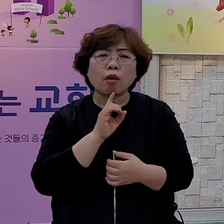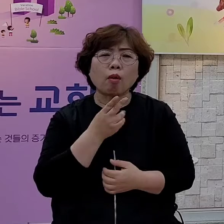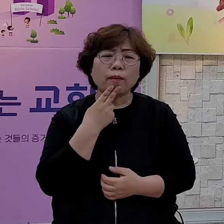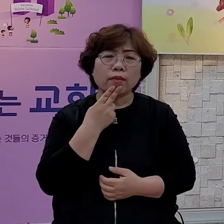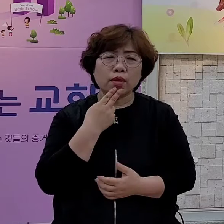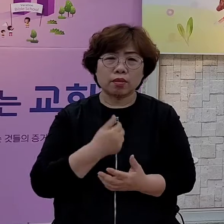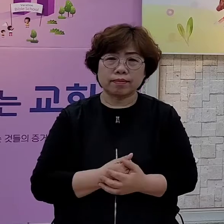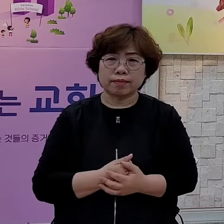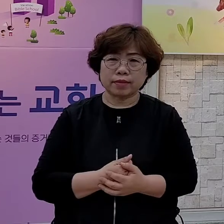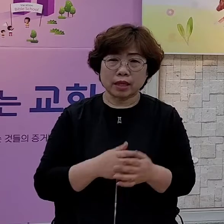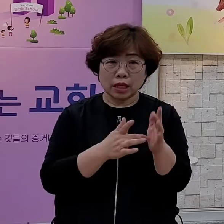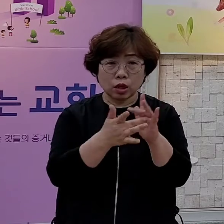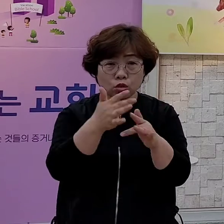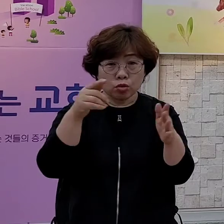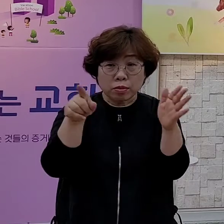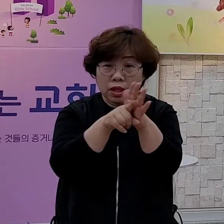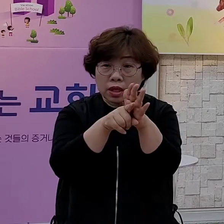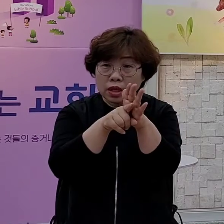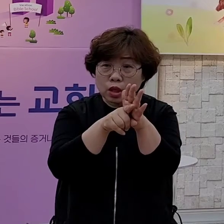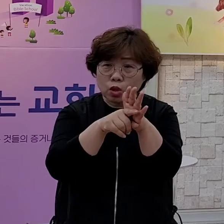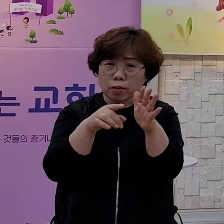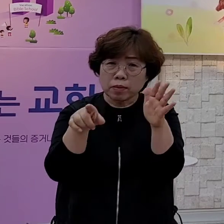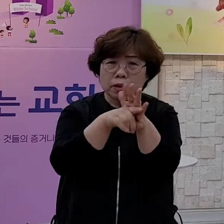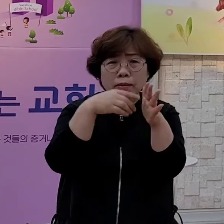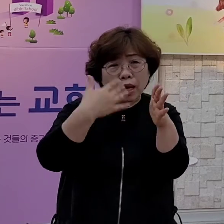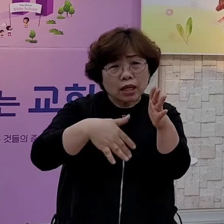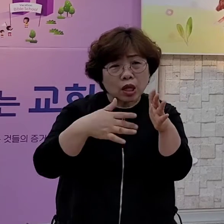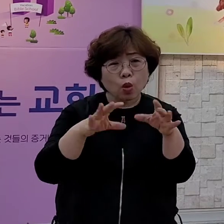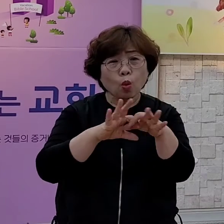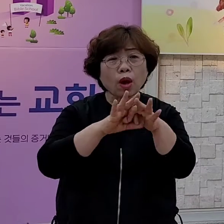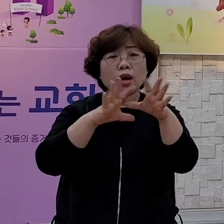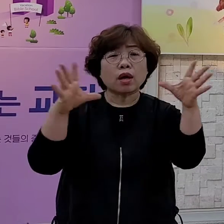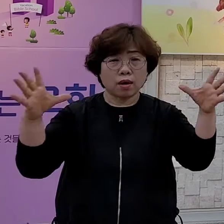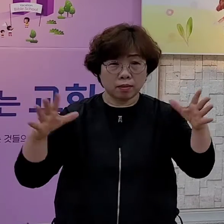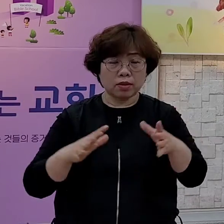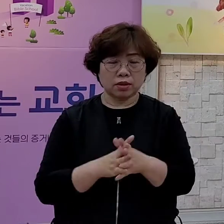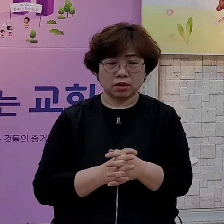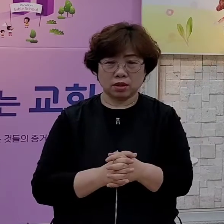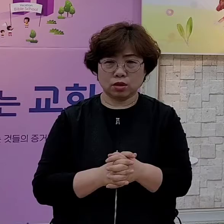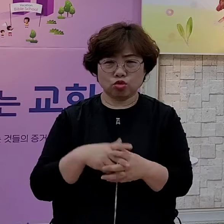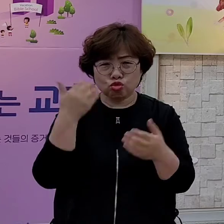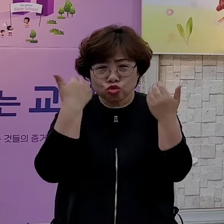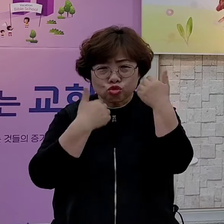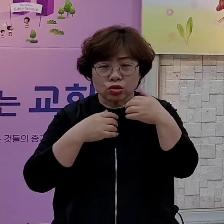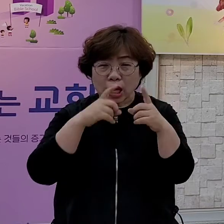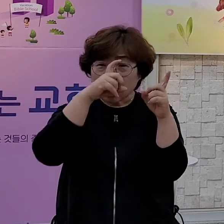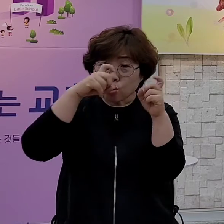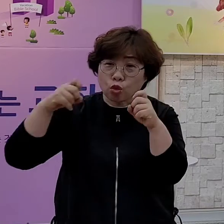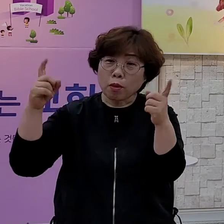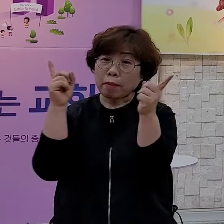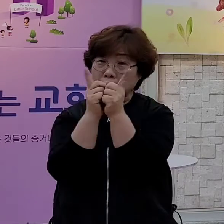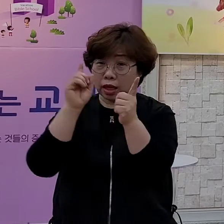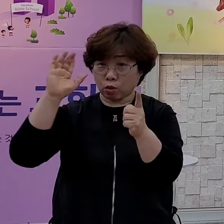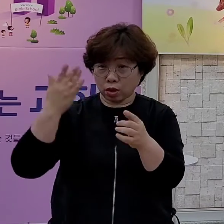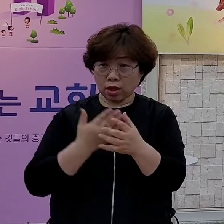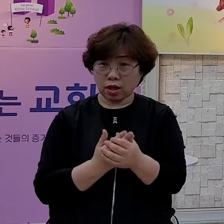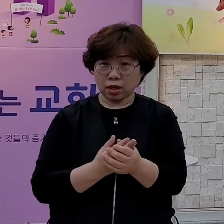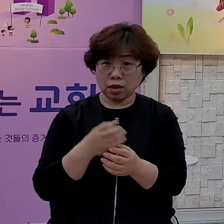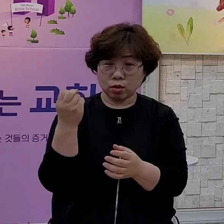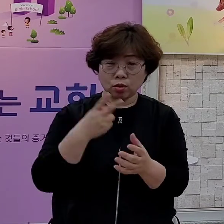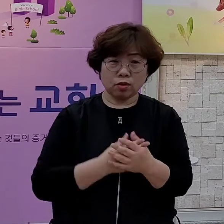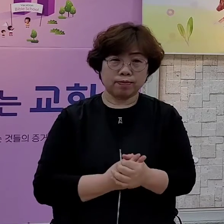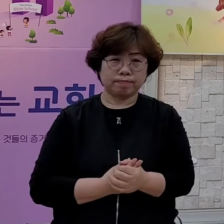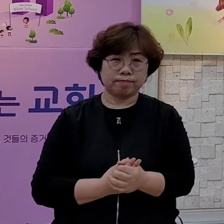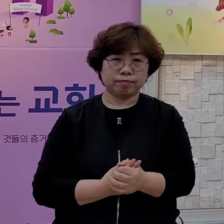예수를 믿든지 예수를 안 믿든지 상관없이 이 유혹은 누구에게나 찾아오고, 또 요즘